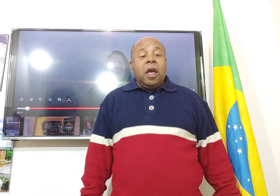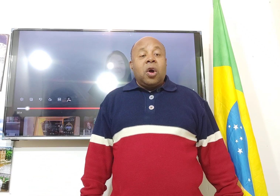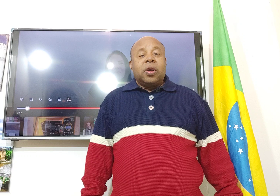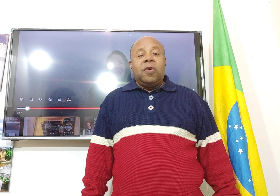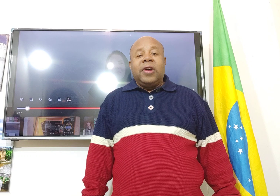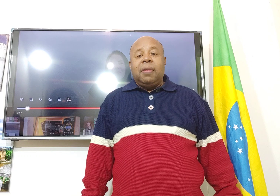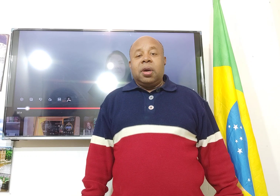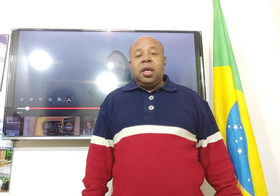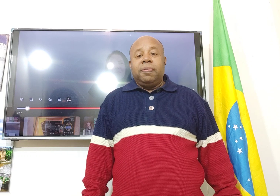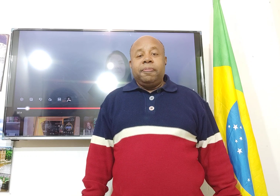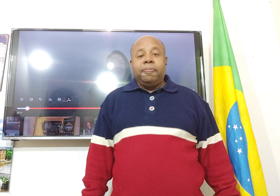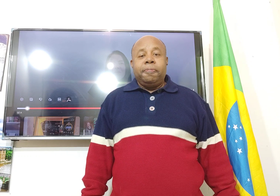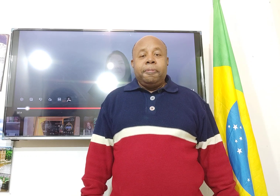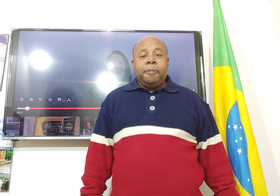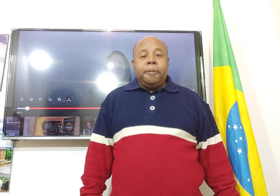Qual que é o verbo aqui?